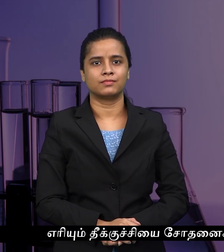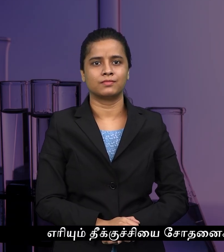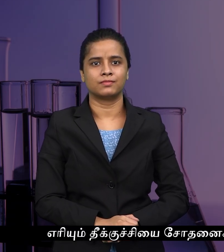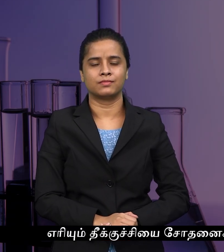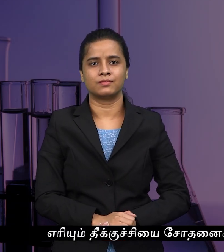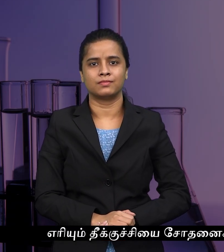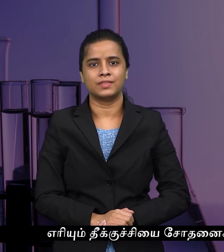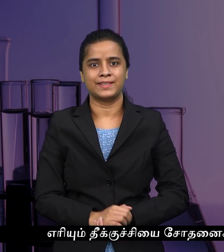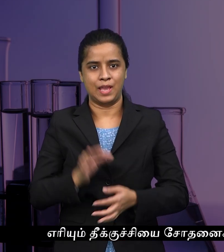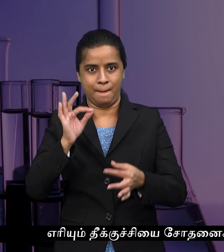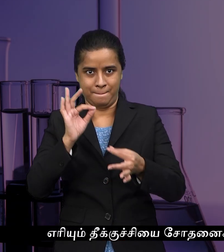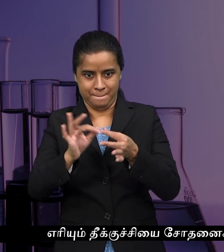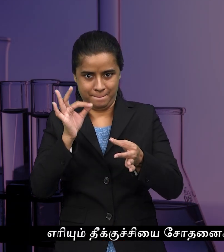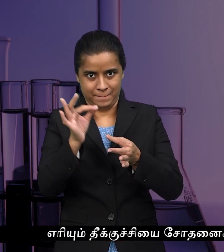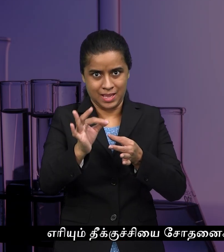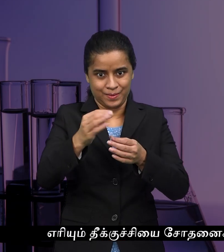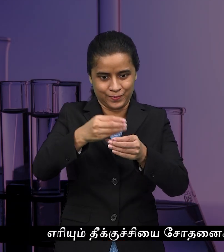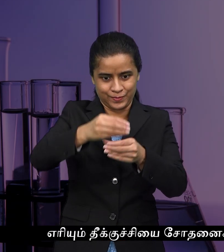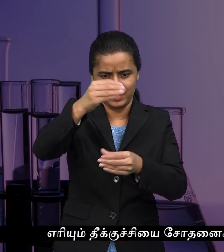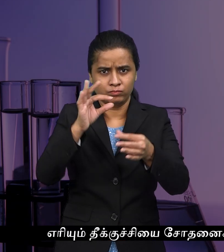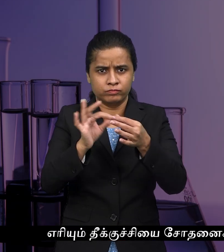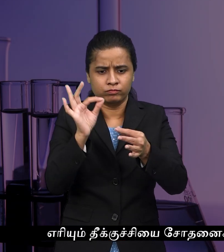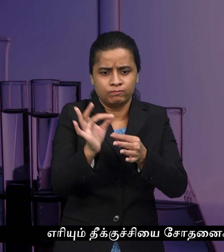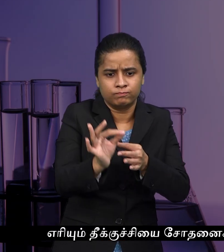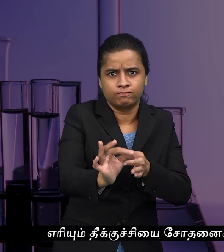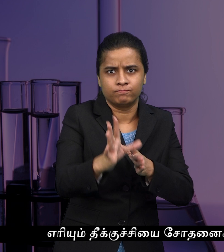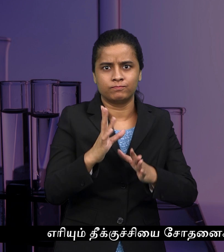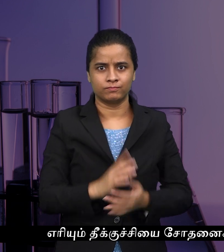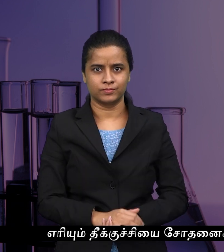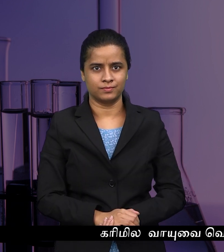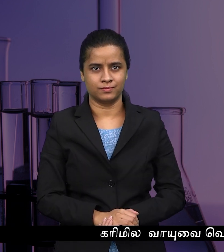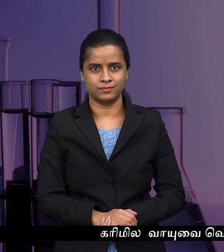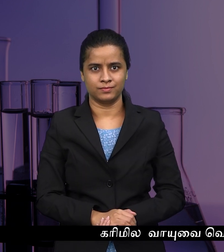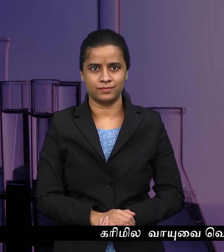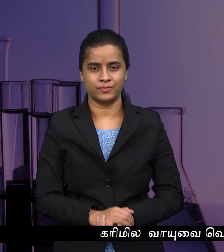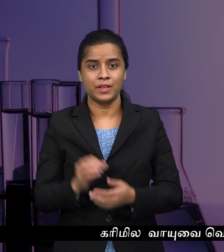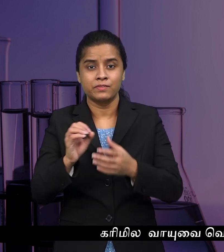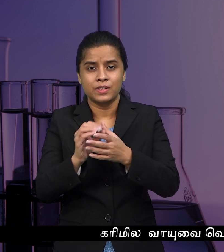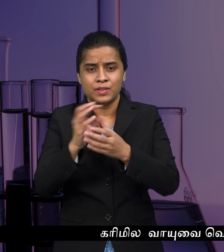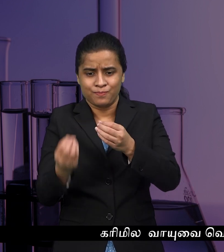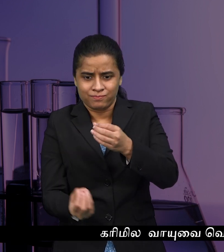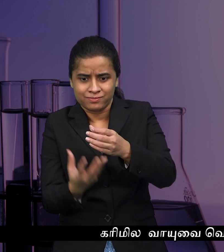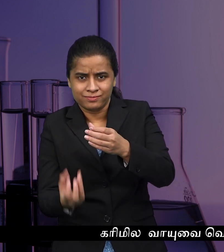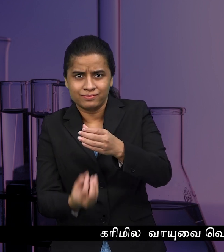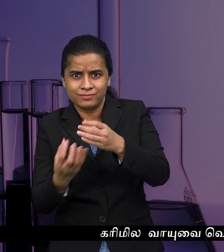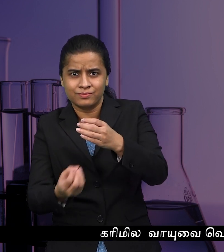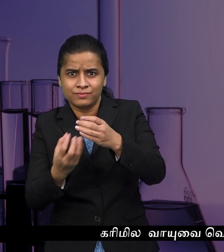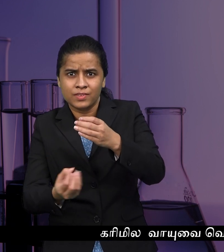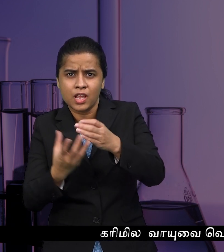எரியும் தீக்குச்சியை சோதனை குழாய்க்கு அருகில் கொண்டு வாருங்கள். கரிமில வாயுவை வெளியிடுவதால்